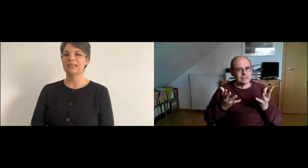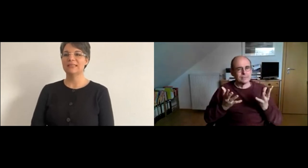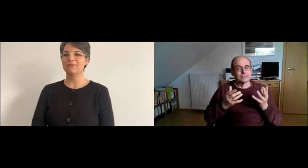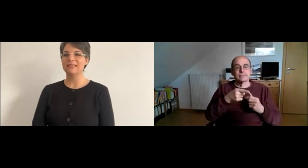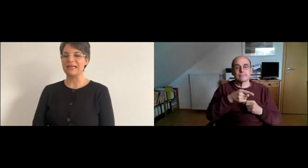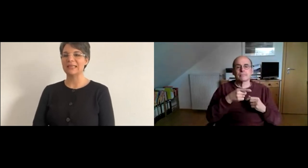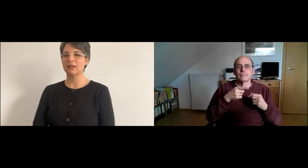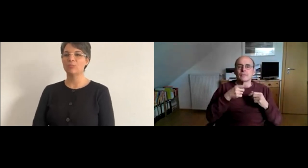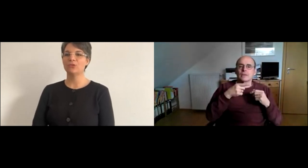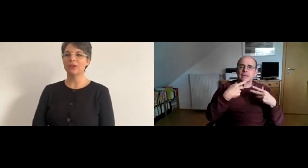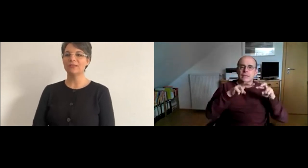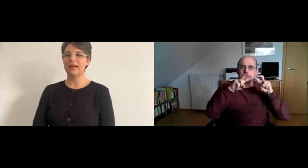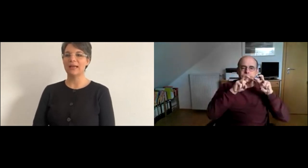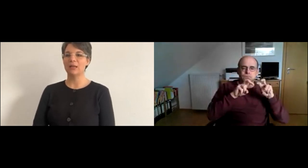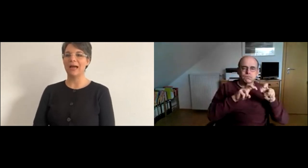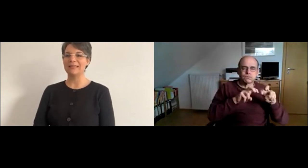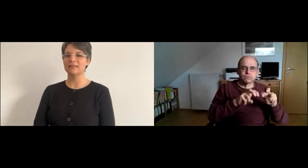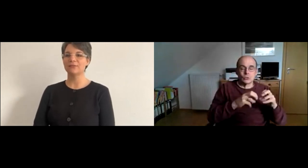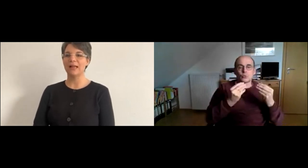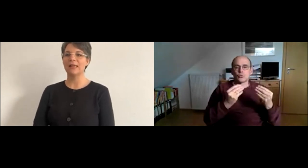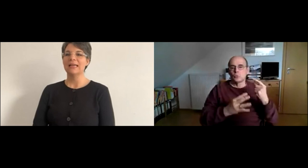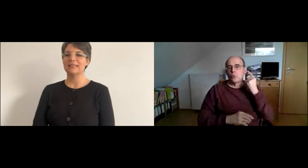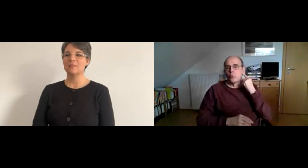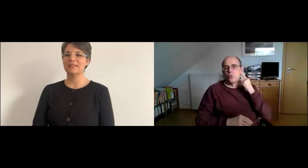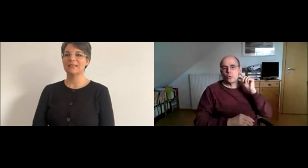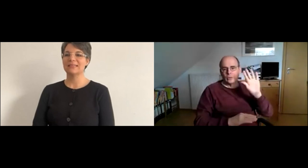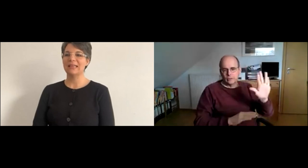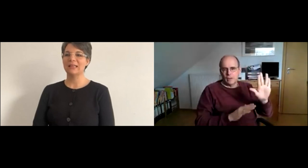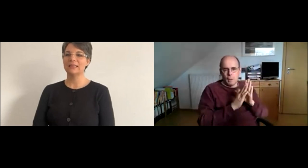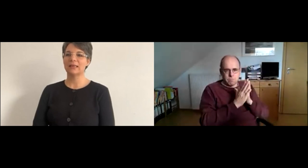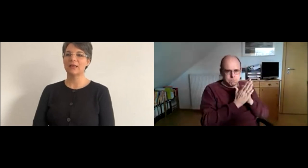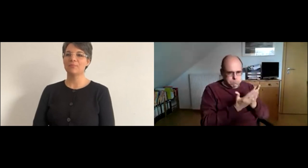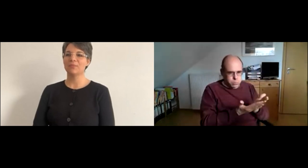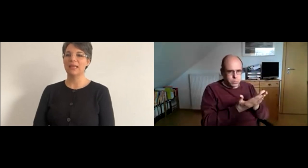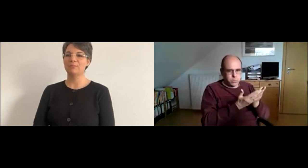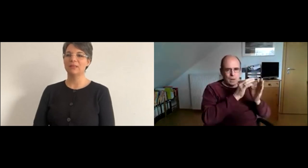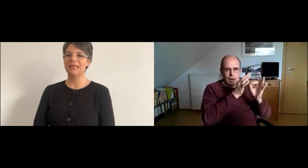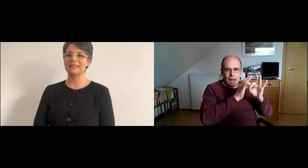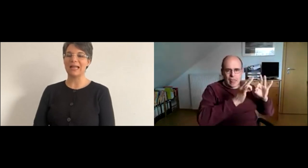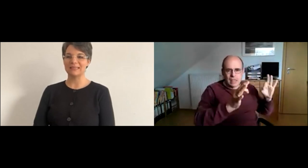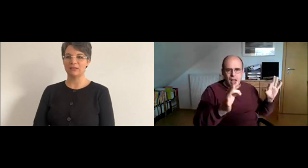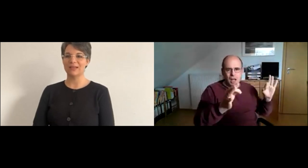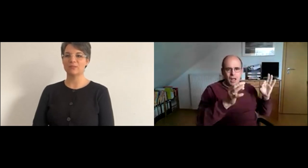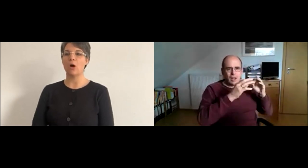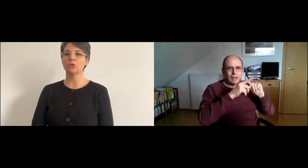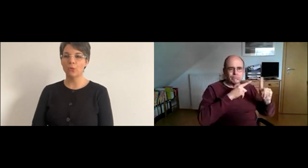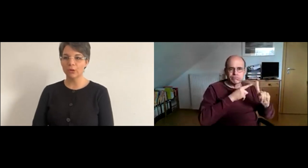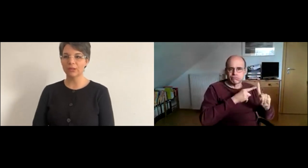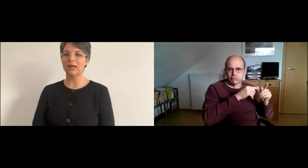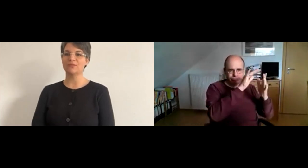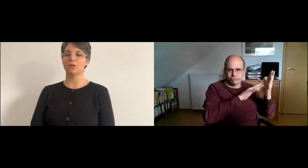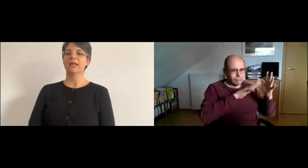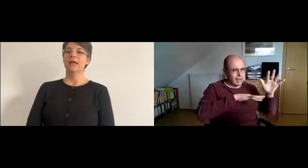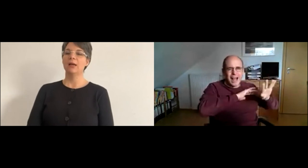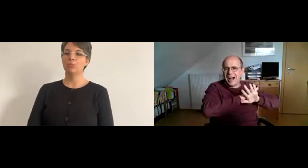Und Dev-Didaktik bedeutet ja im Einzelfall, dass man sich tatsächlich eben nicht ansieht, was brauchen